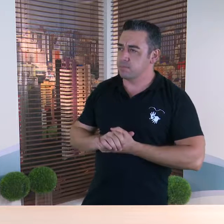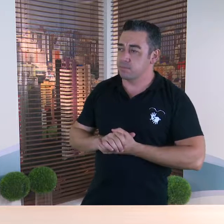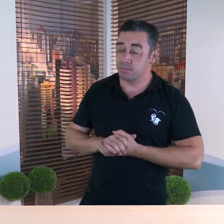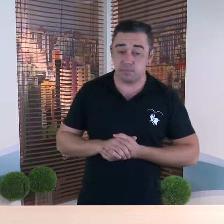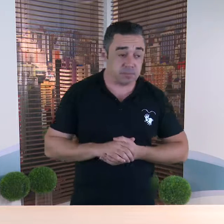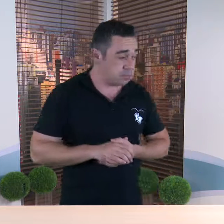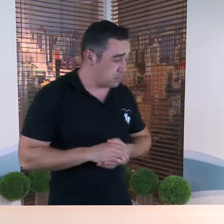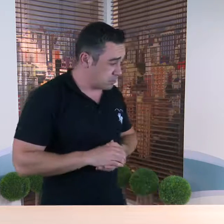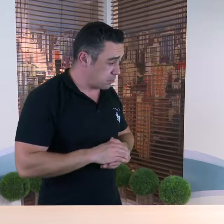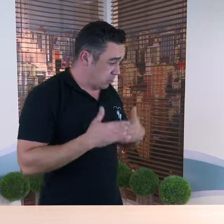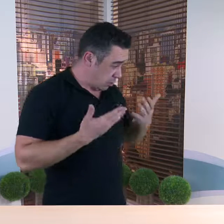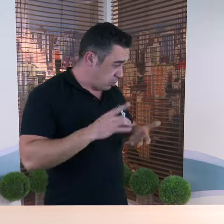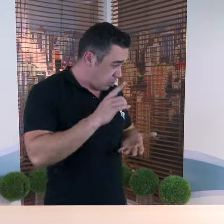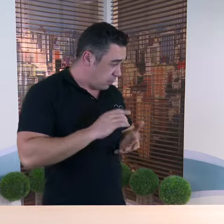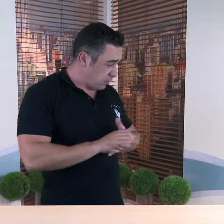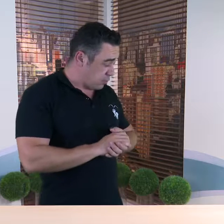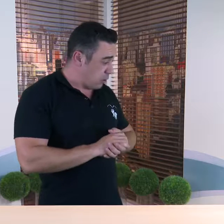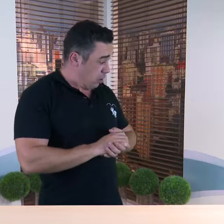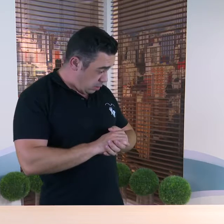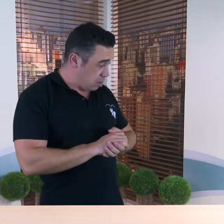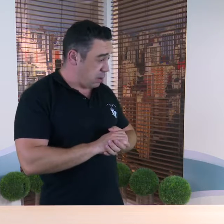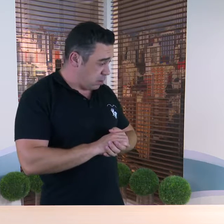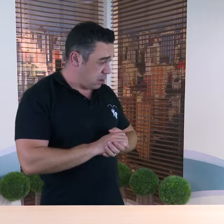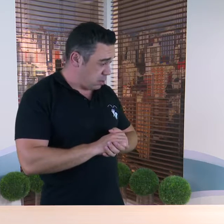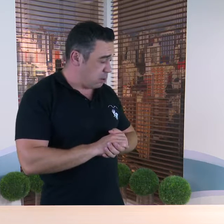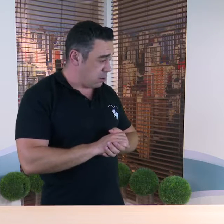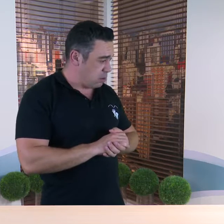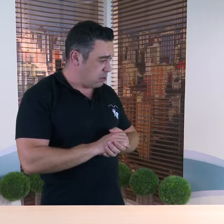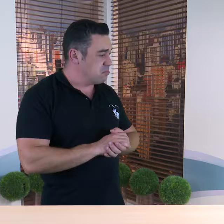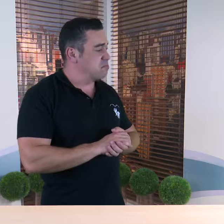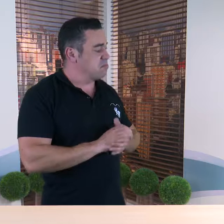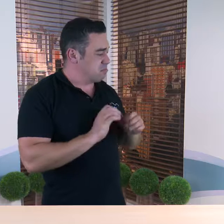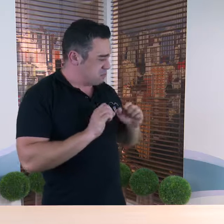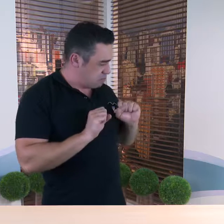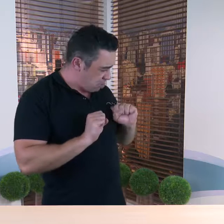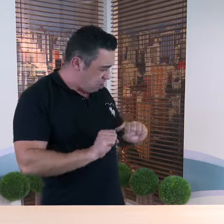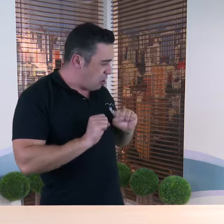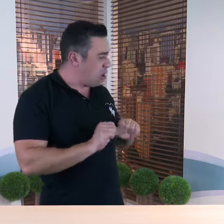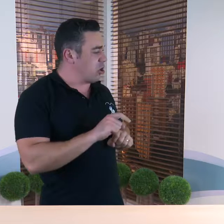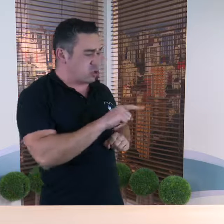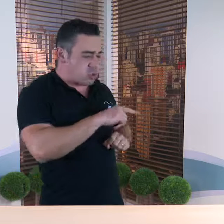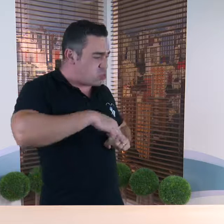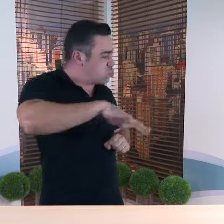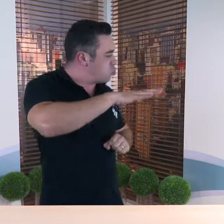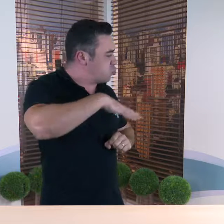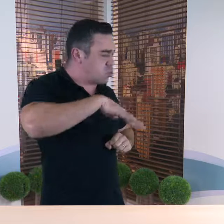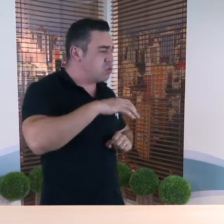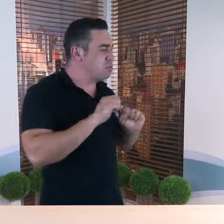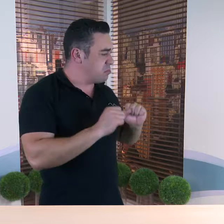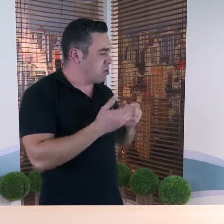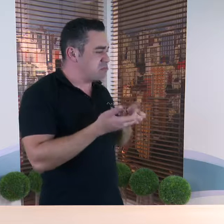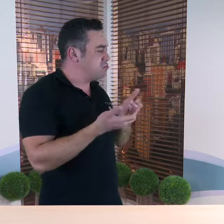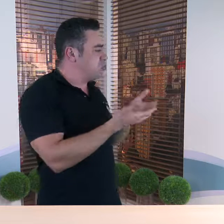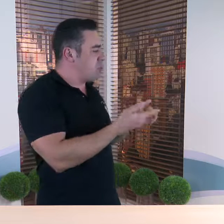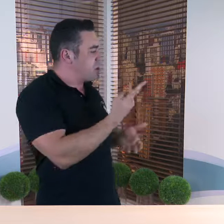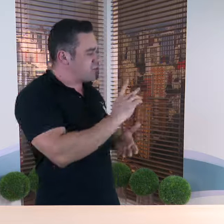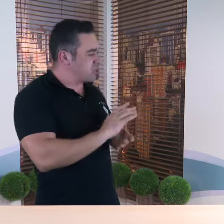face. E disse o Senhor a Satanás: Eis que tudo quanto tem está